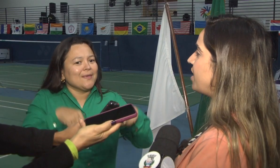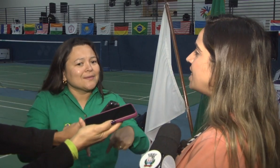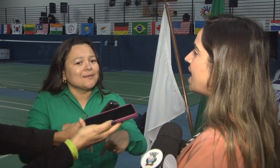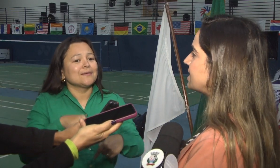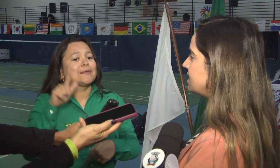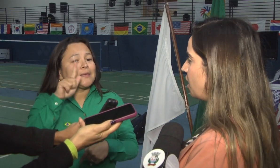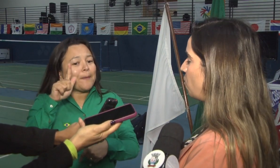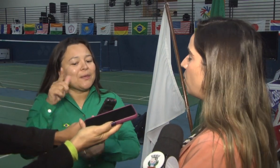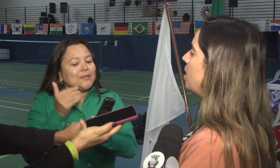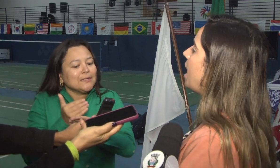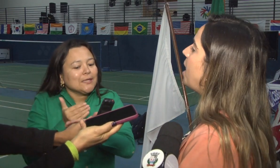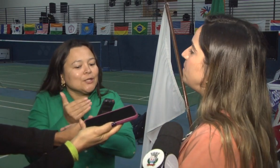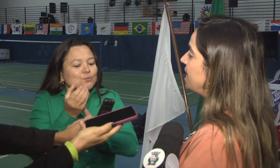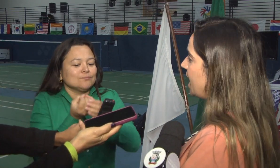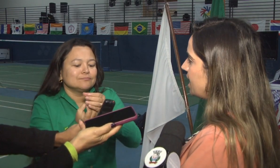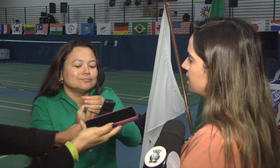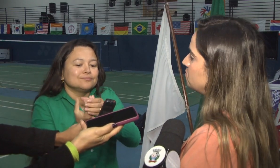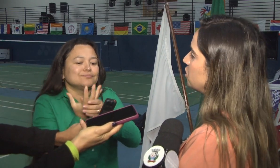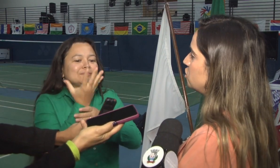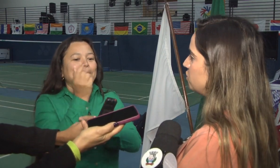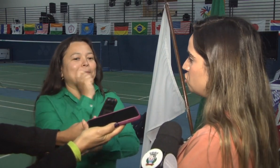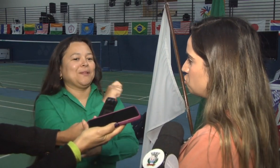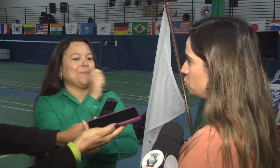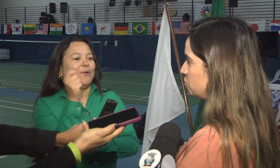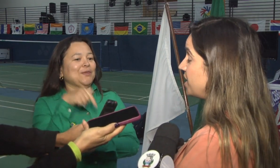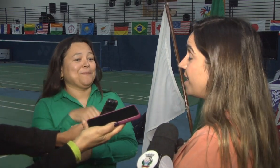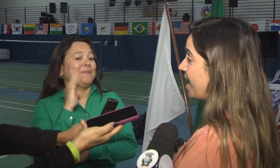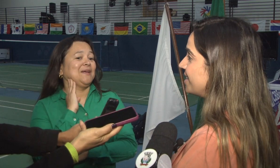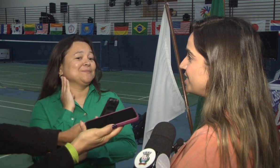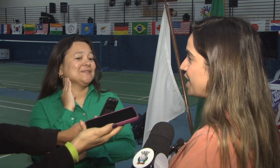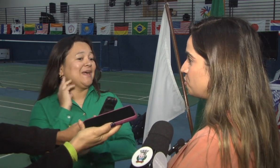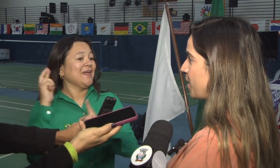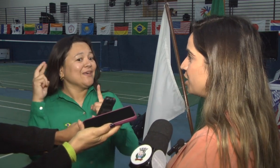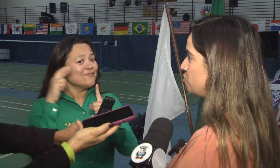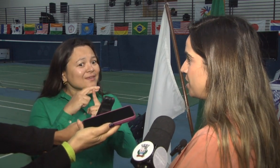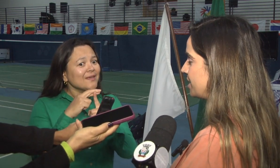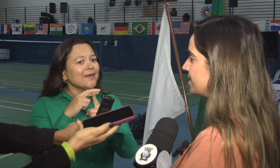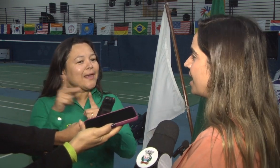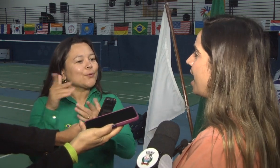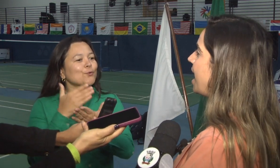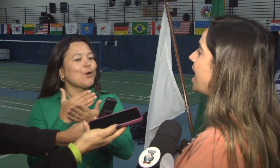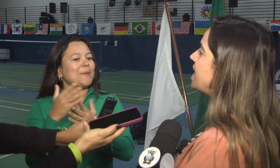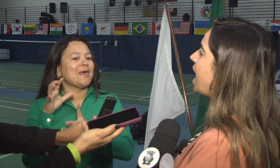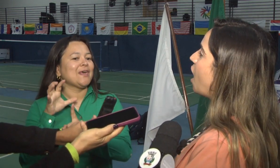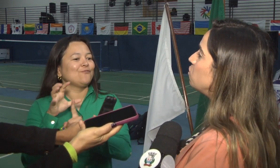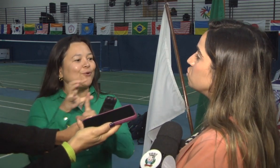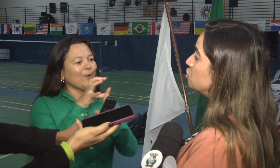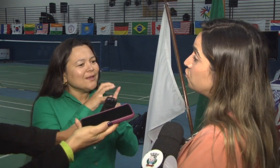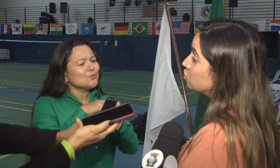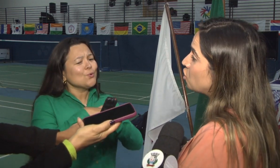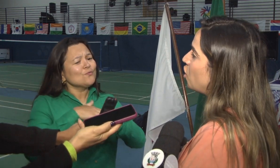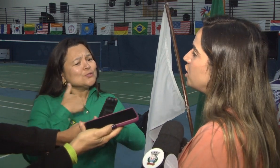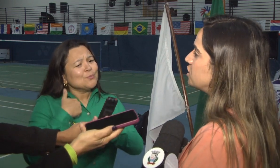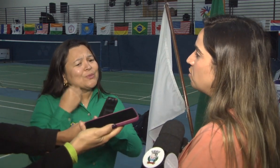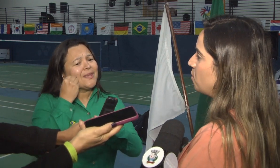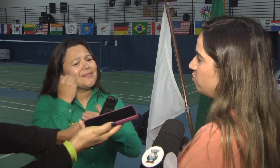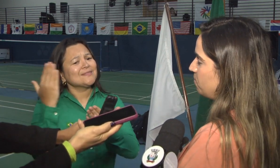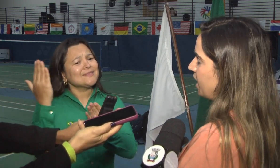Federação Mineira Desportiva de Surdos, e ele é da cidade de Parade Minas. Ele é um dos difusores do movimento